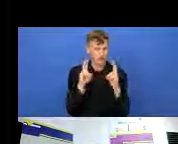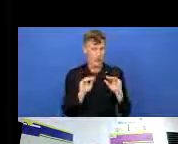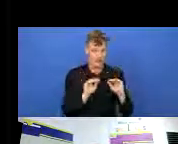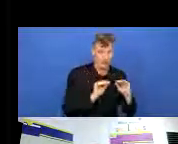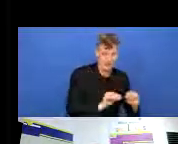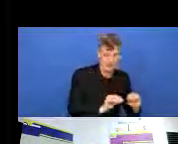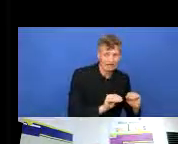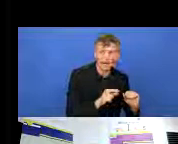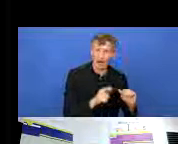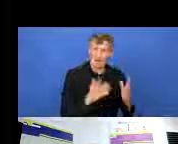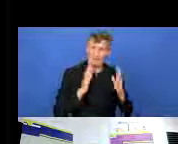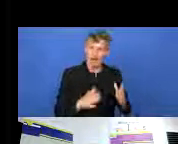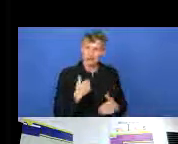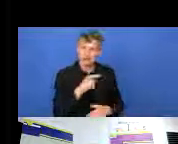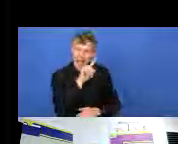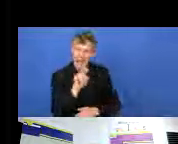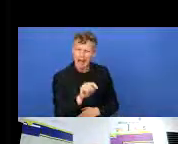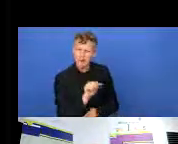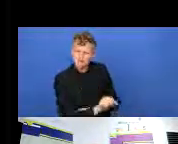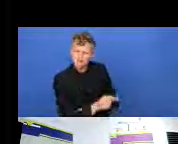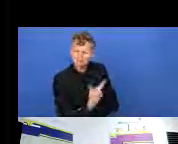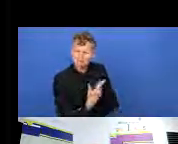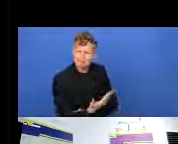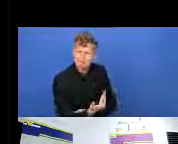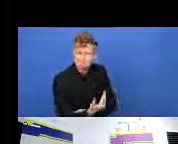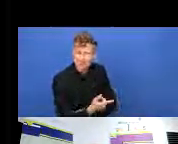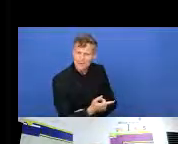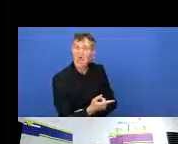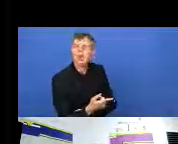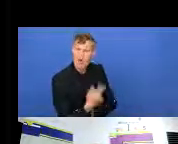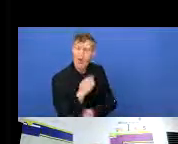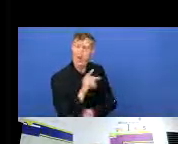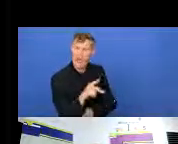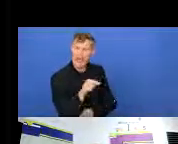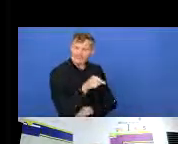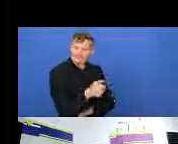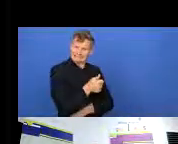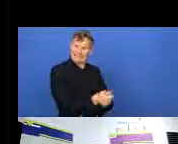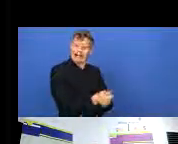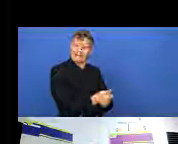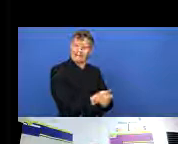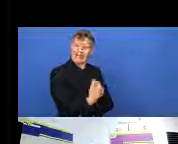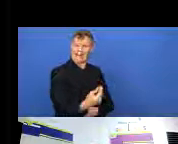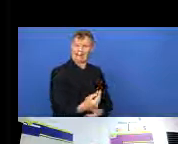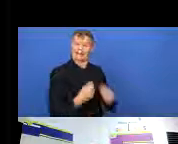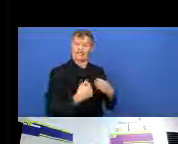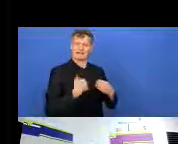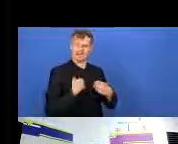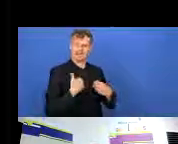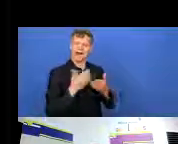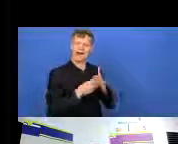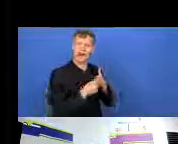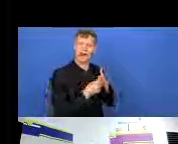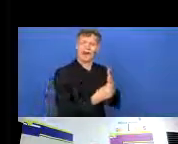chacun. Les évaluations authentiques présentent une grande utilité alors pour l'intervention. De même, afin de